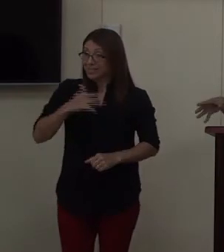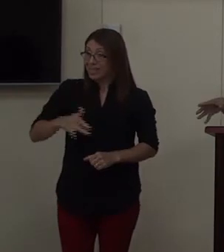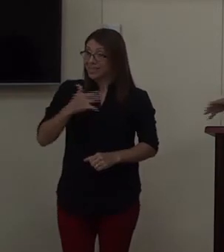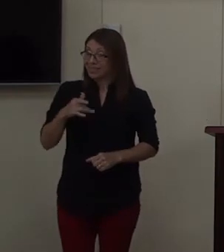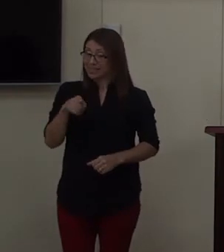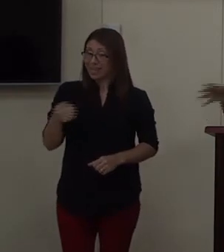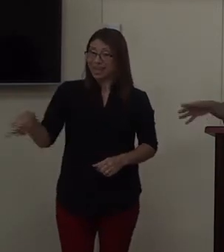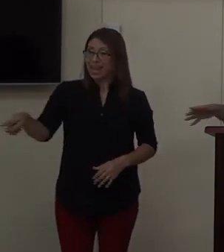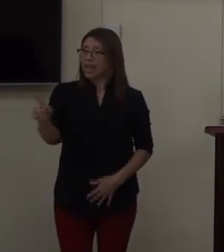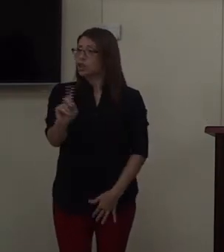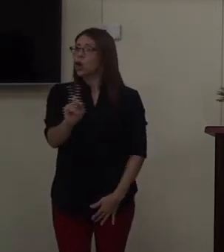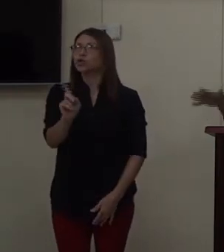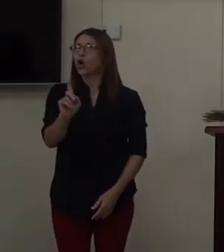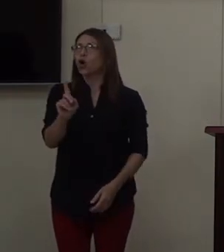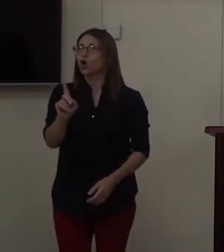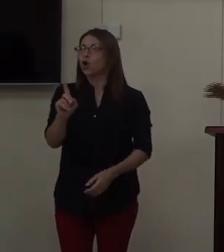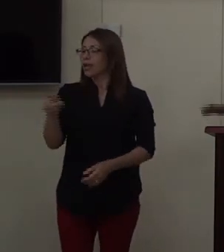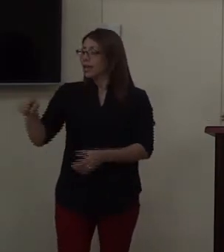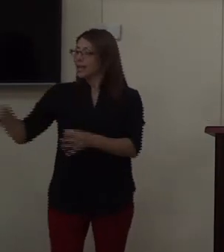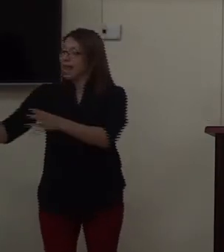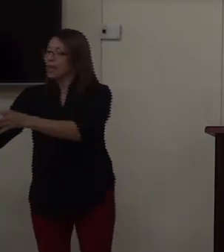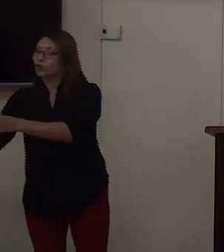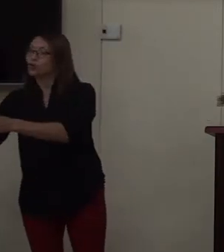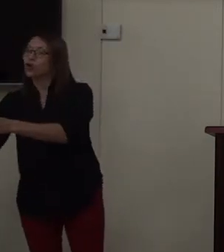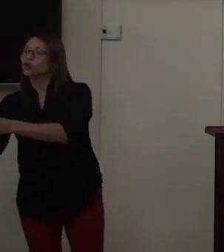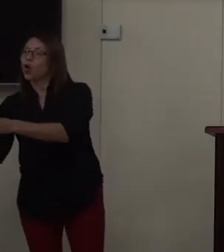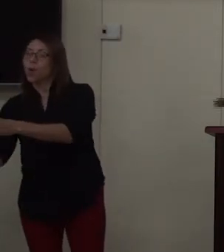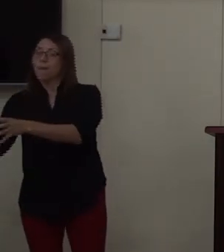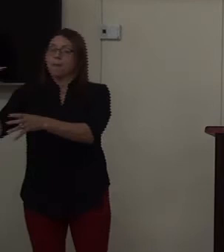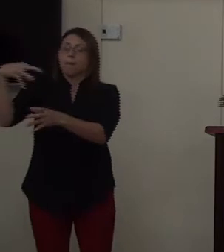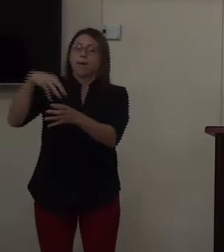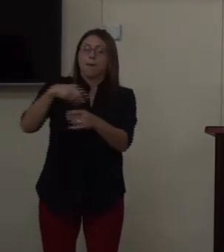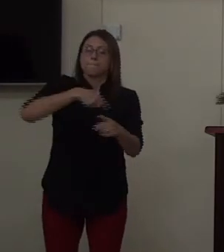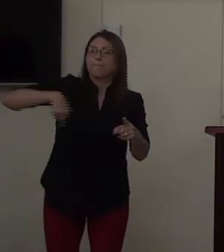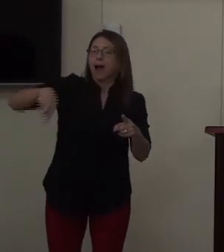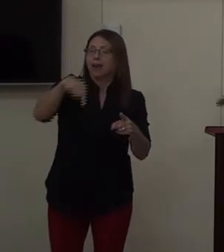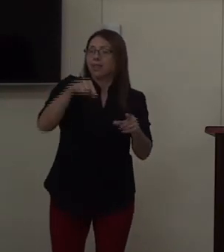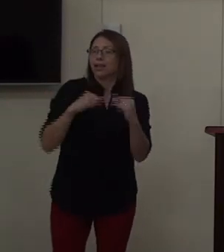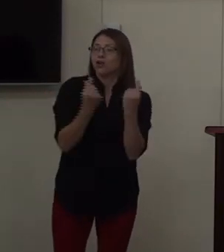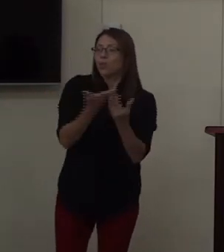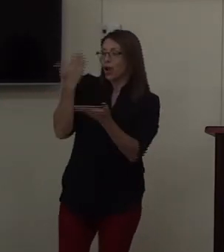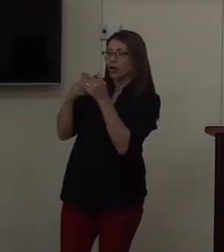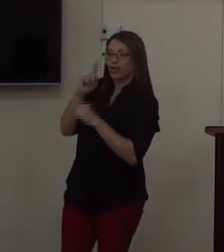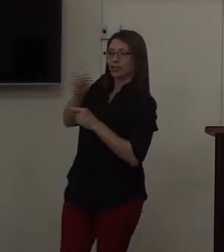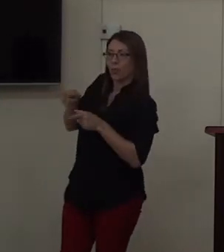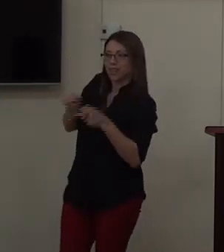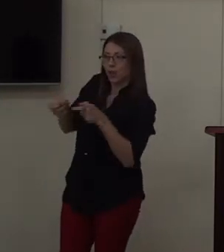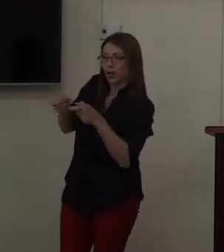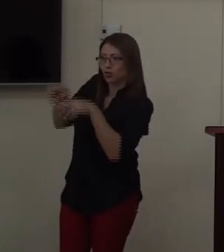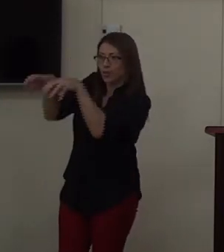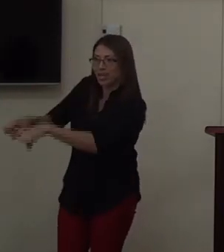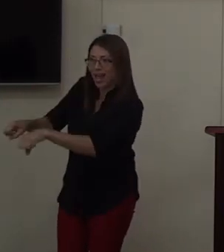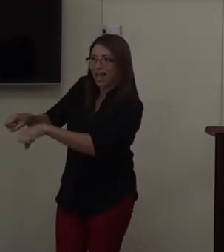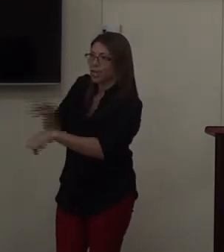son parte del grupo que los ha sometido, que los domina o que ha establecido las reglas del juego,